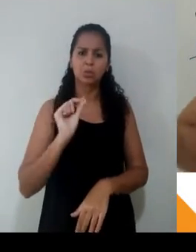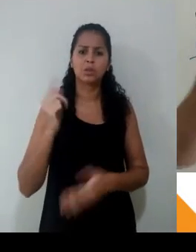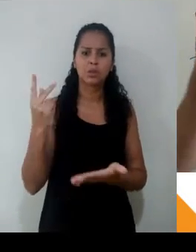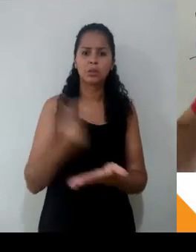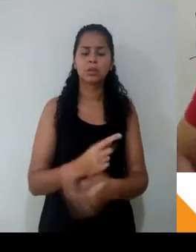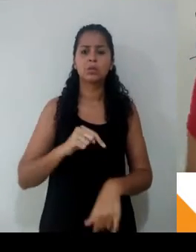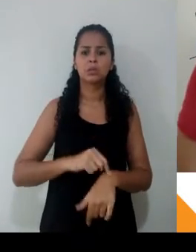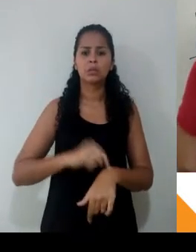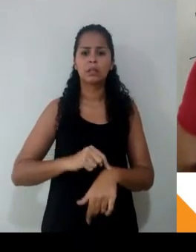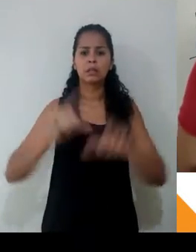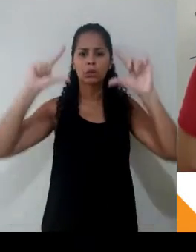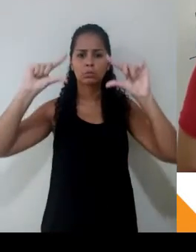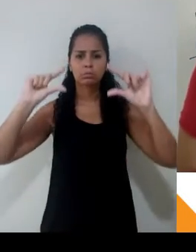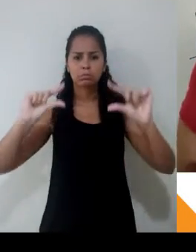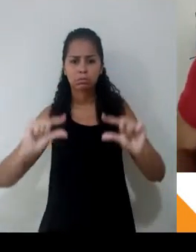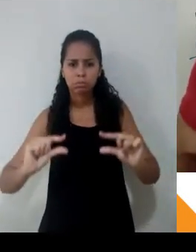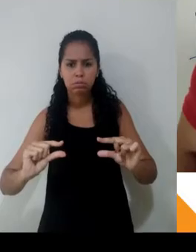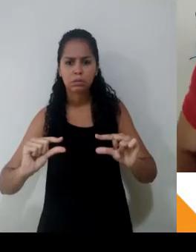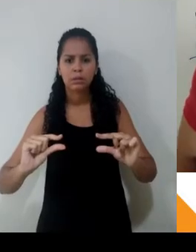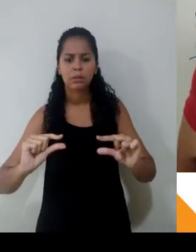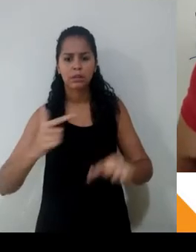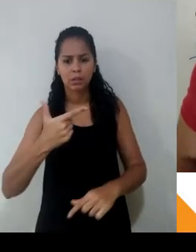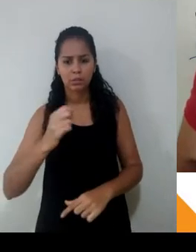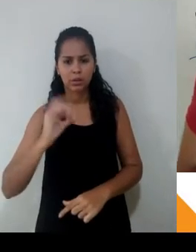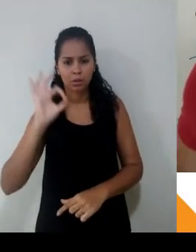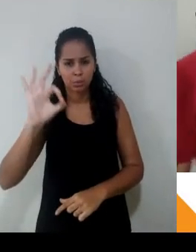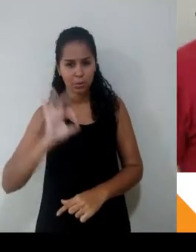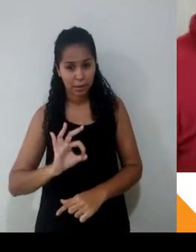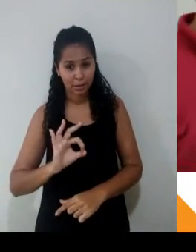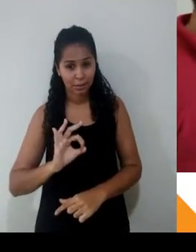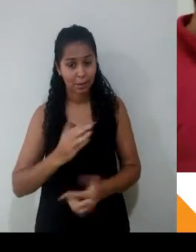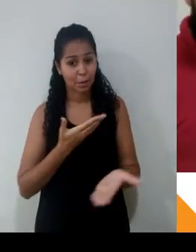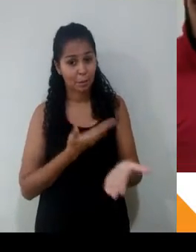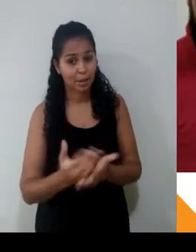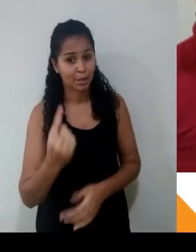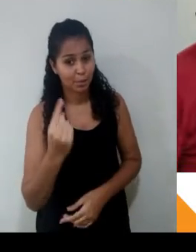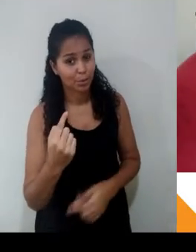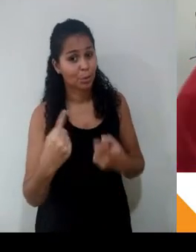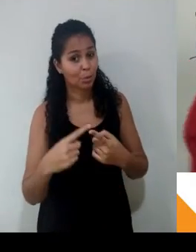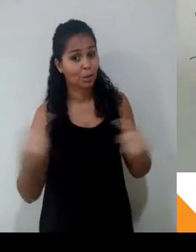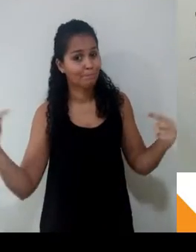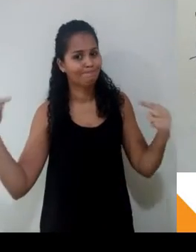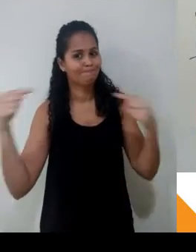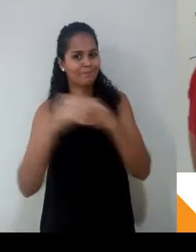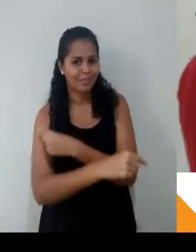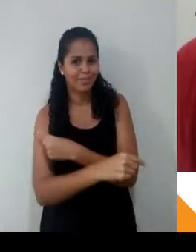Grandezas inversamente proporcionais. Maravilha, queridos? Tranquilo. A gente também pode montar as razões. Olha aqui como é que seria essas